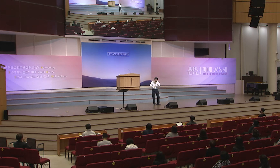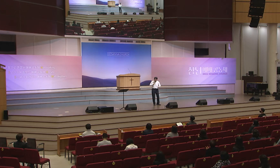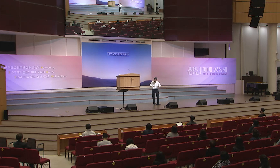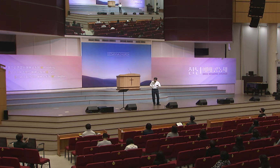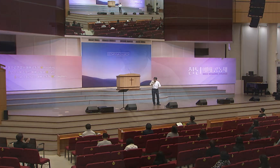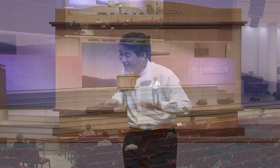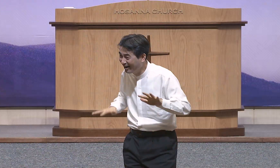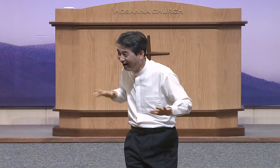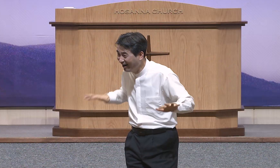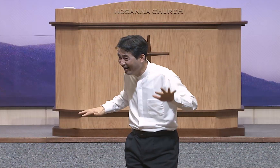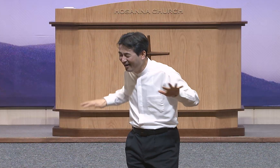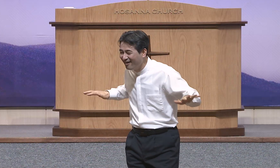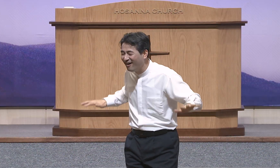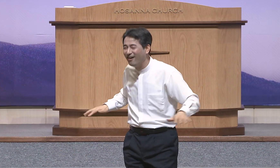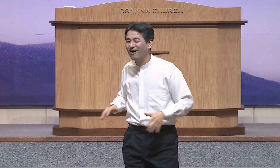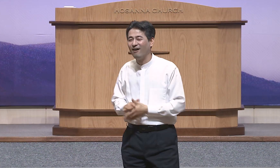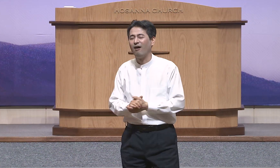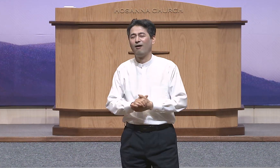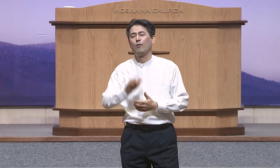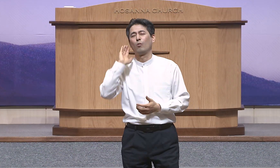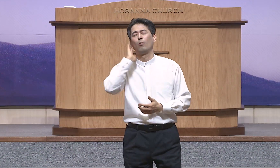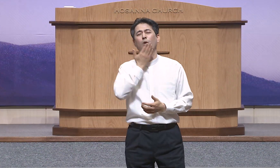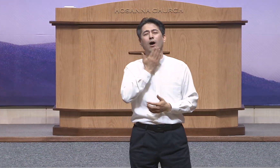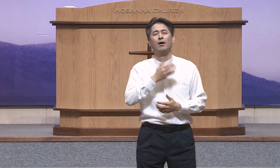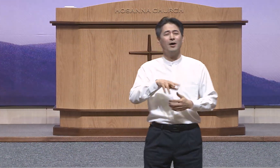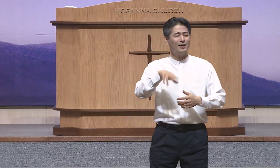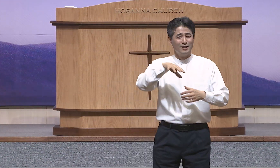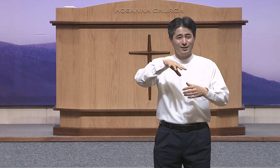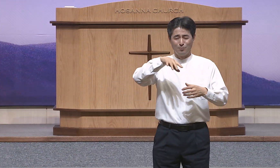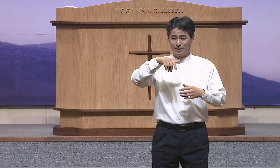제가 왜 이런 행동을 할까요? 예. 농인분들은